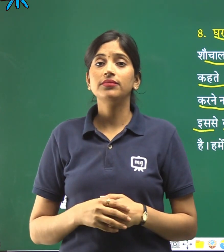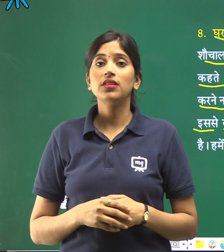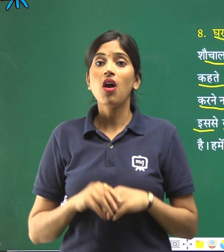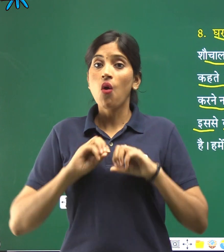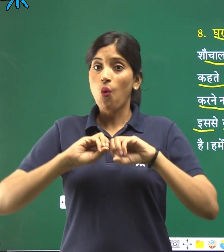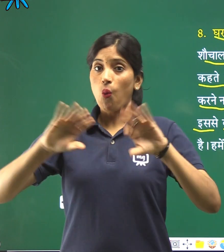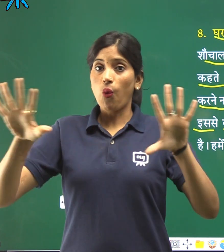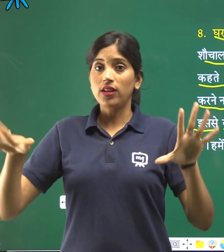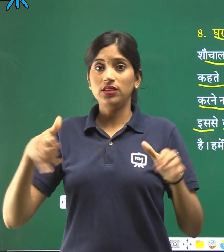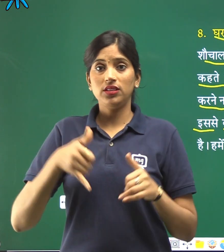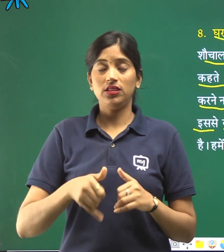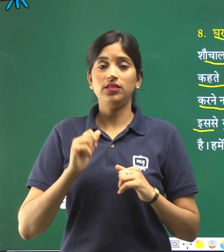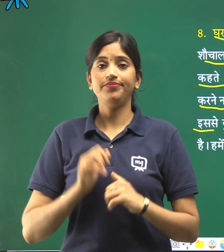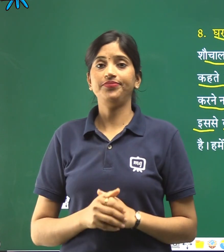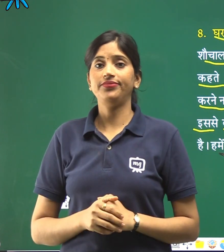फैलती हैं।